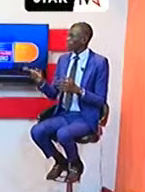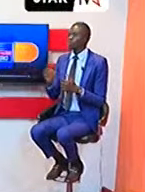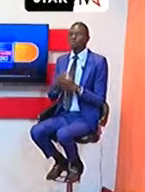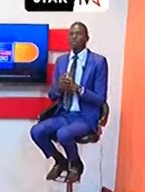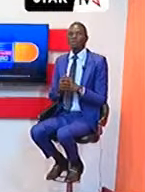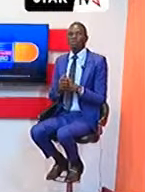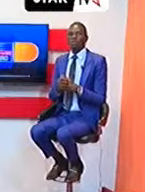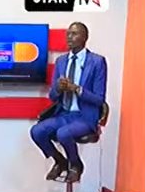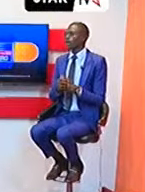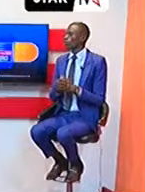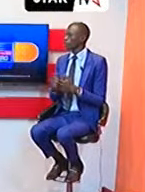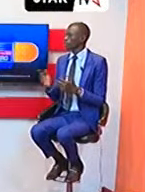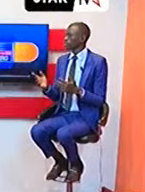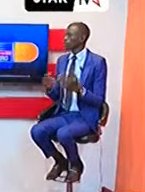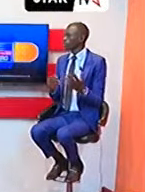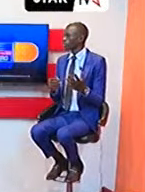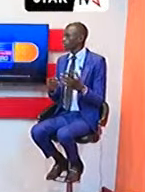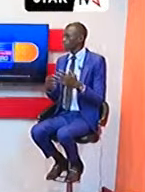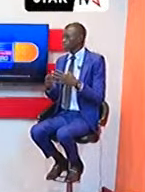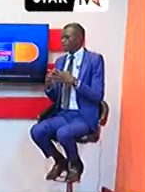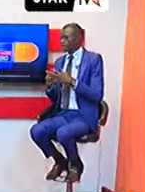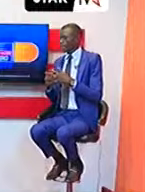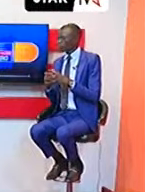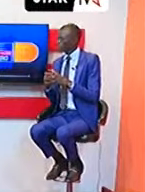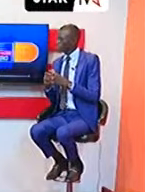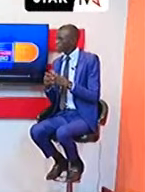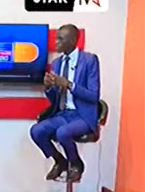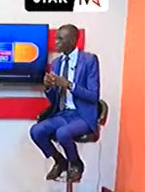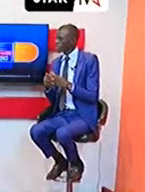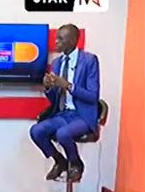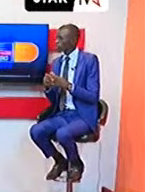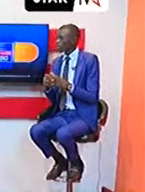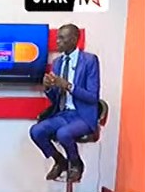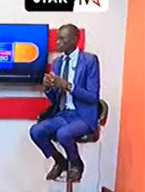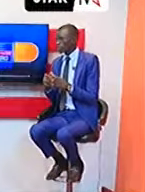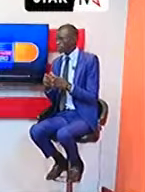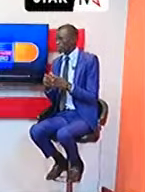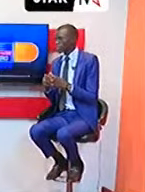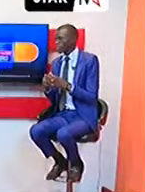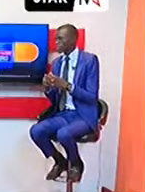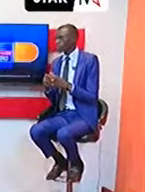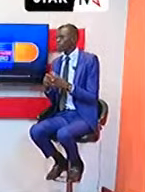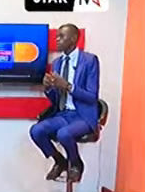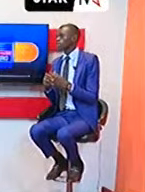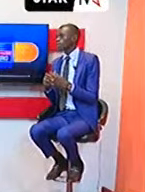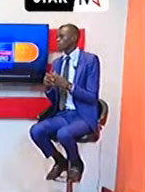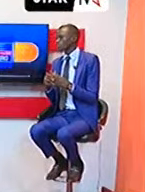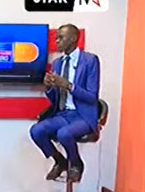ebigambo tubyongereko wakati w'ekyo tubadde tulungamya ku kiri ekigamba